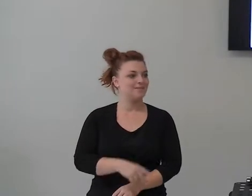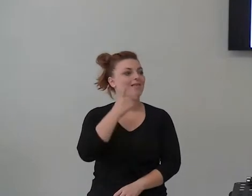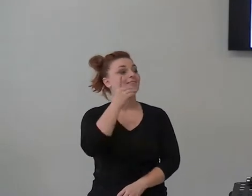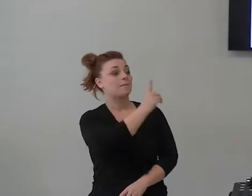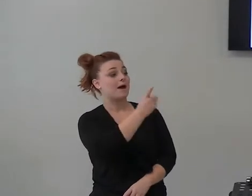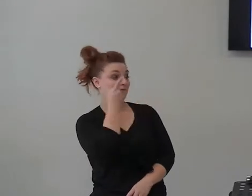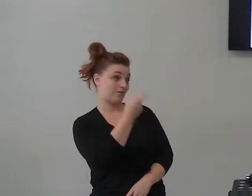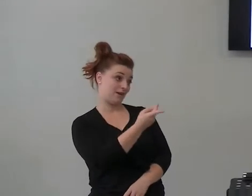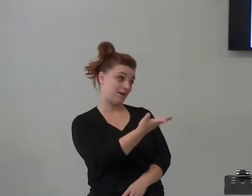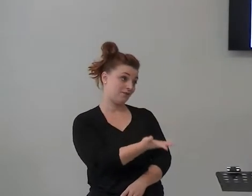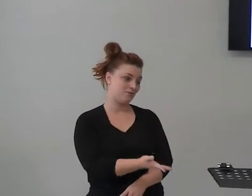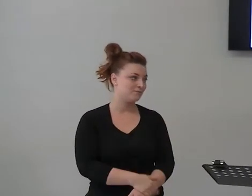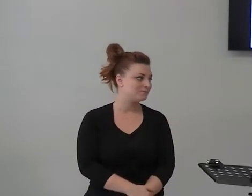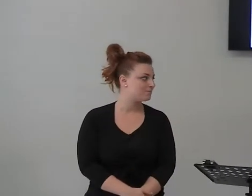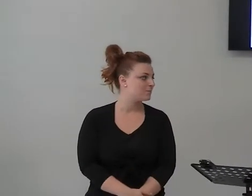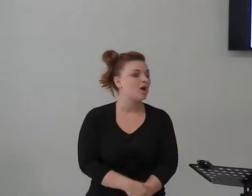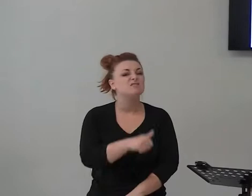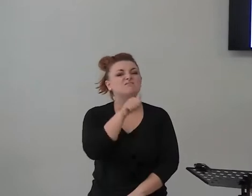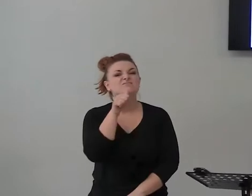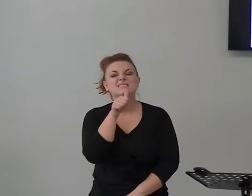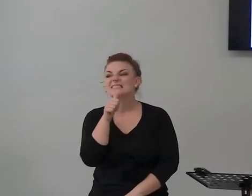E poi ho bisogno.